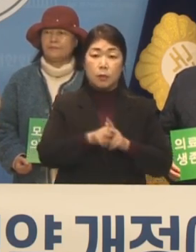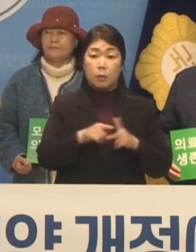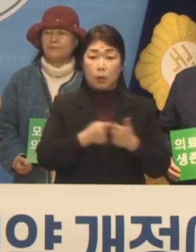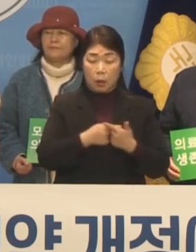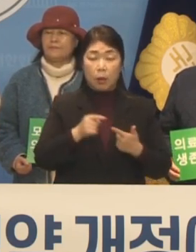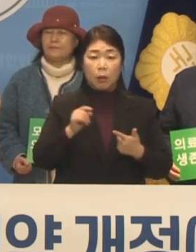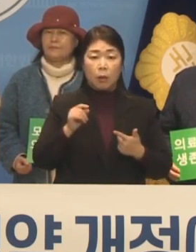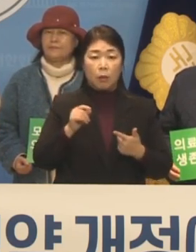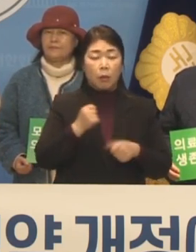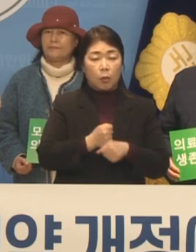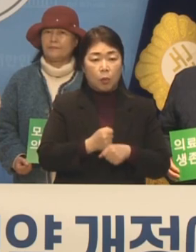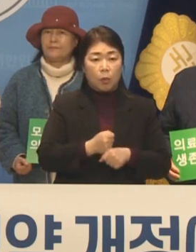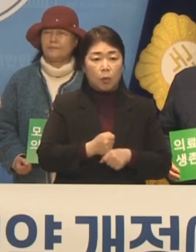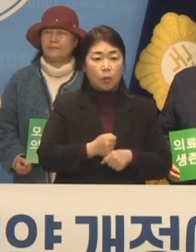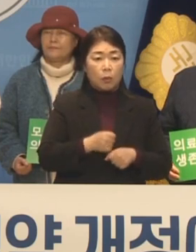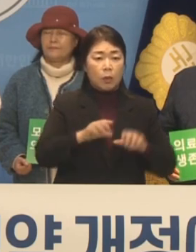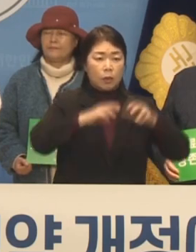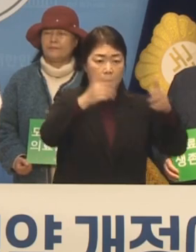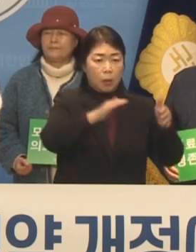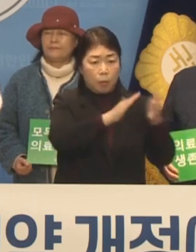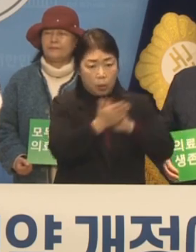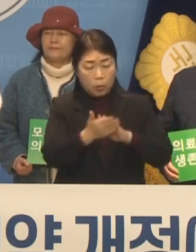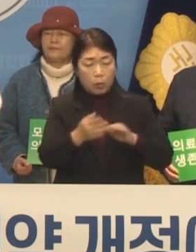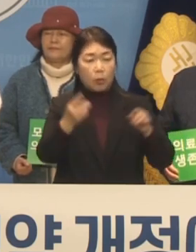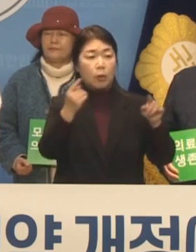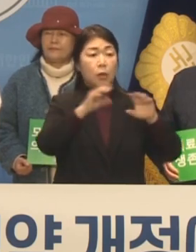대응하여 적절한 법령 개정을